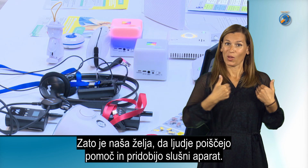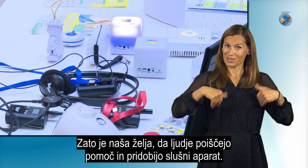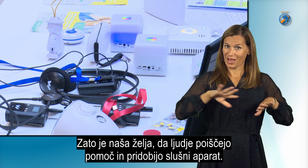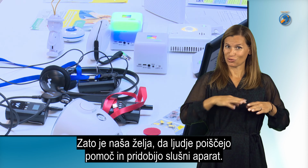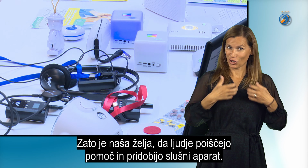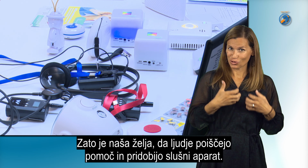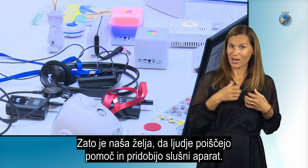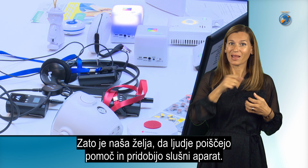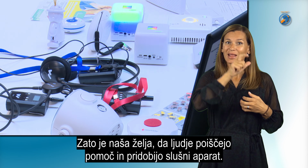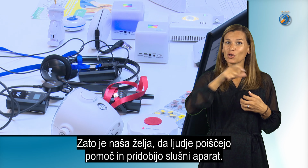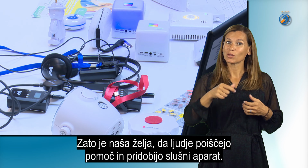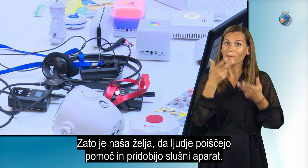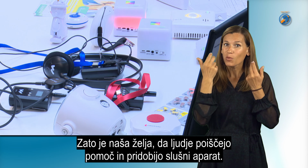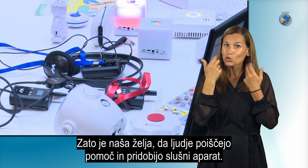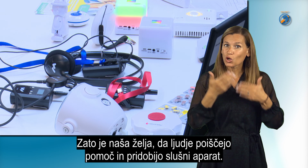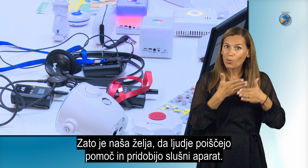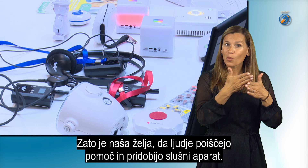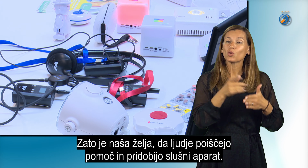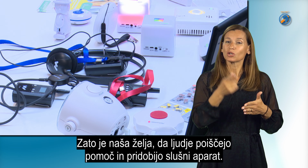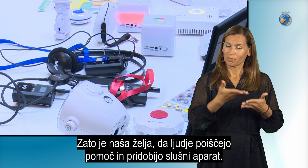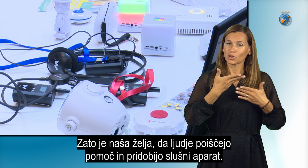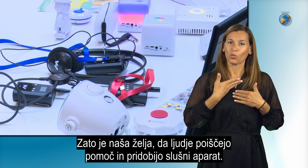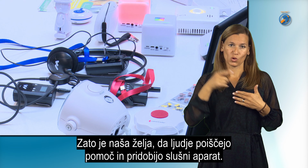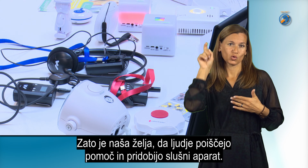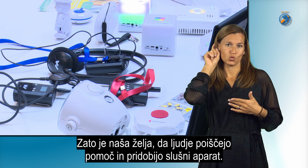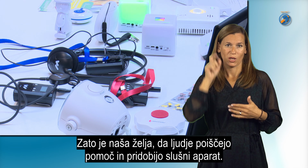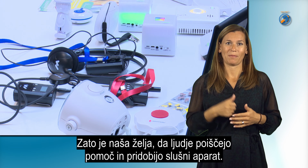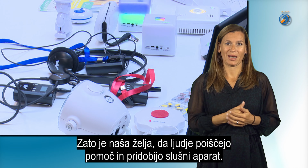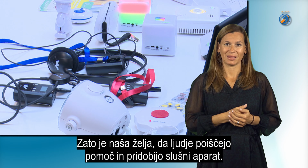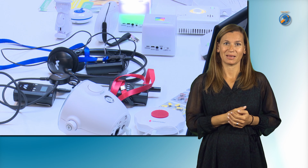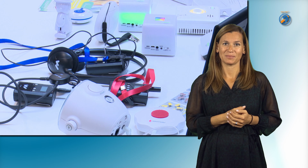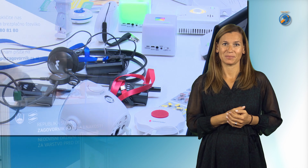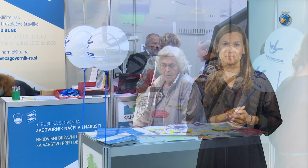naša želja, da ljudje poiščejo pomoč in pridobijo slušni aparat.